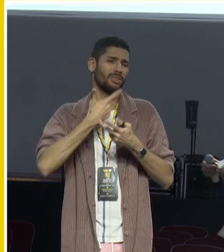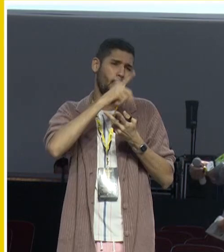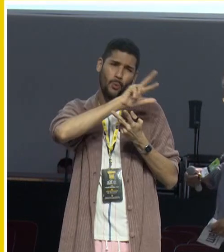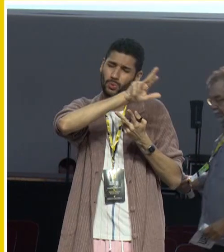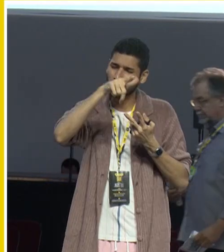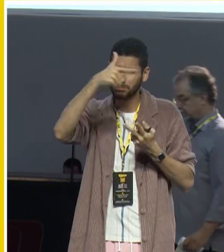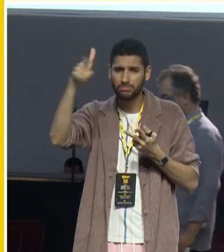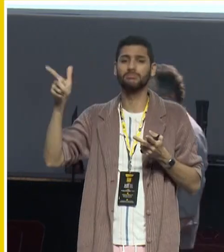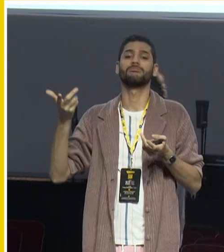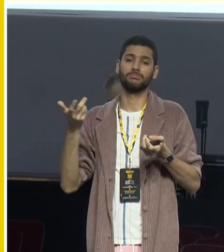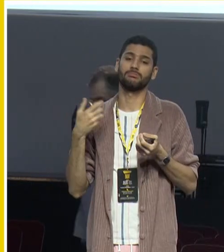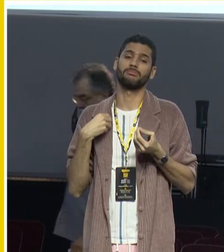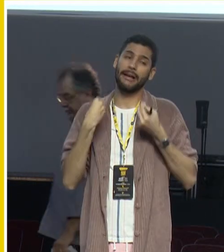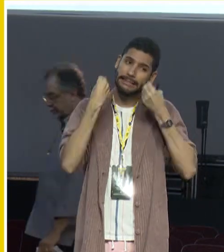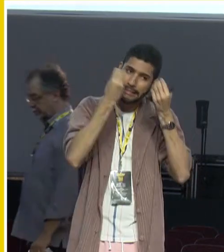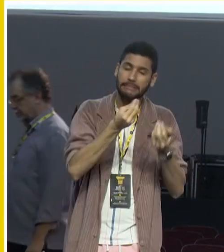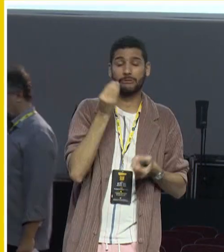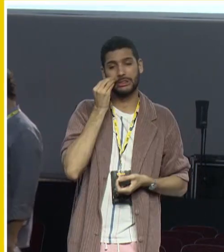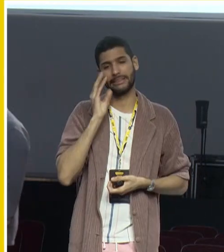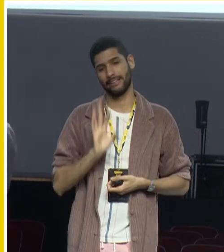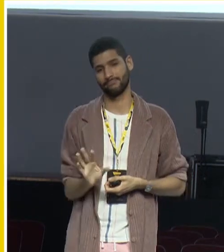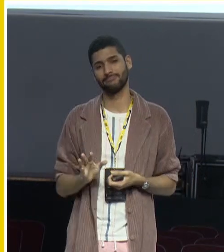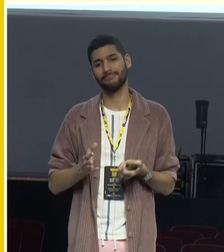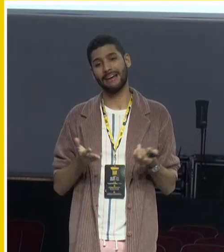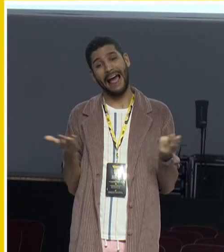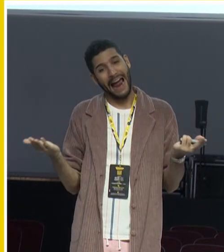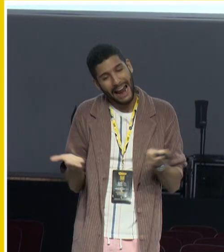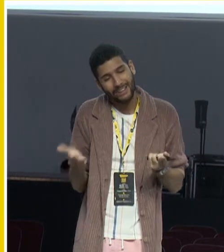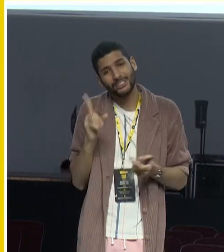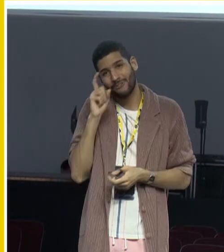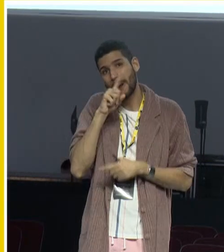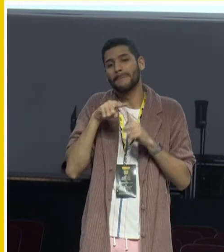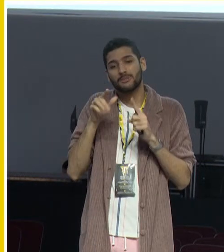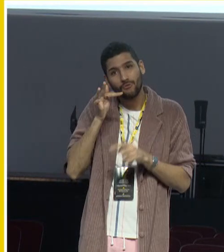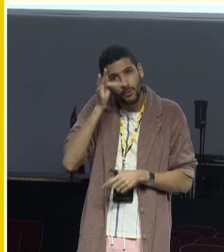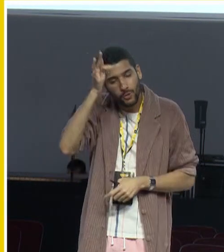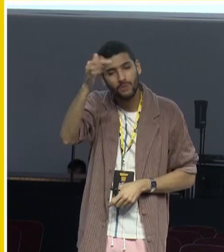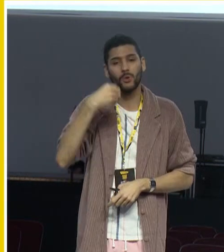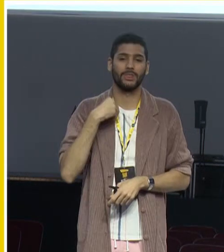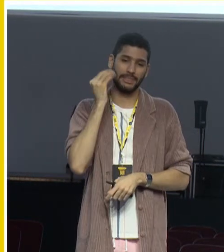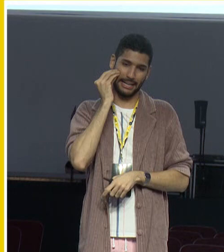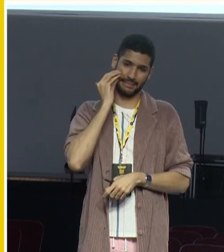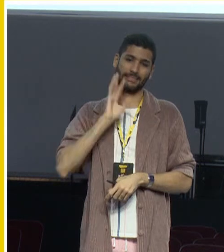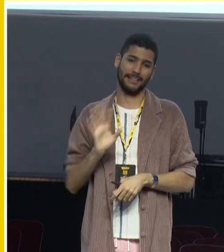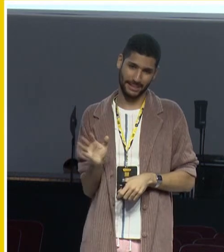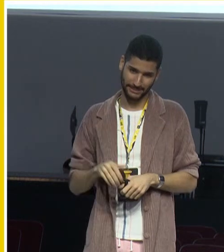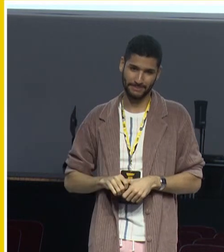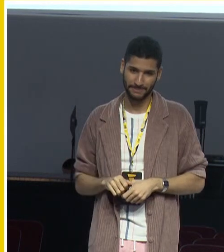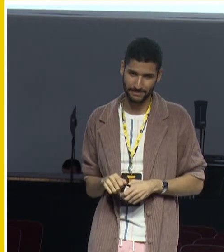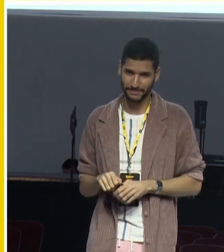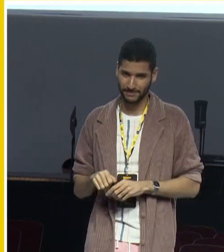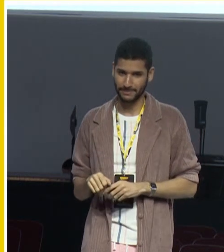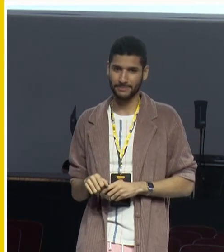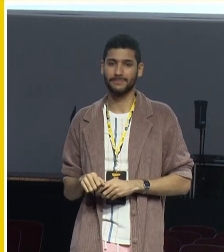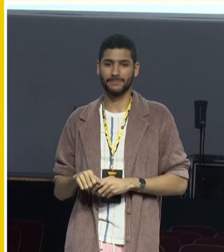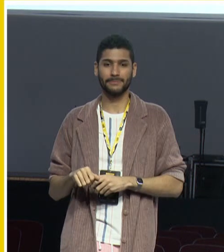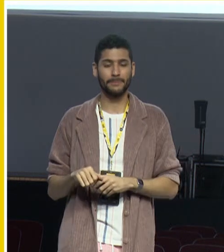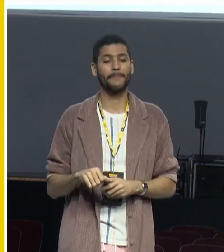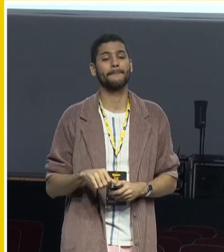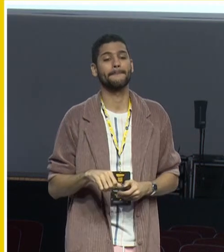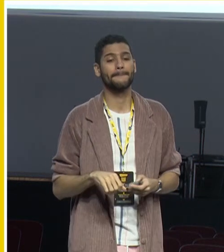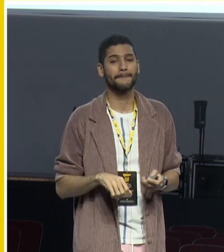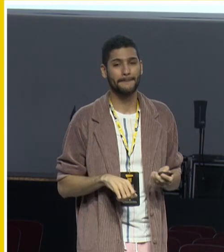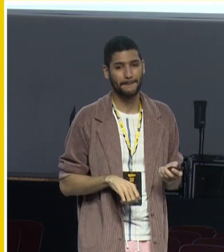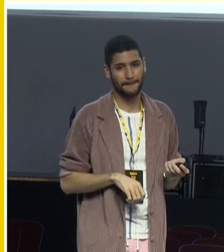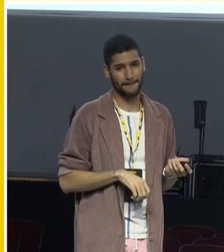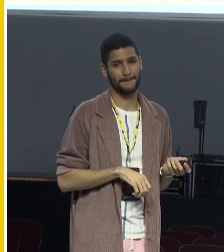canal então tem muitas outras coisas que eu estou tentando fazer para melhorar meu canal elton é um momento difícil agora